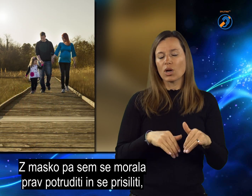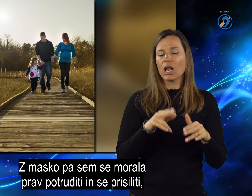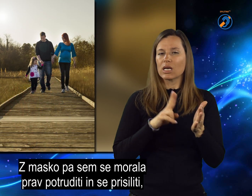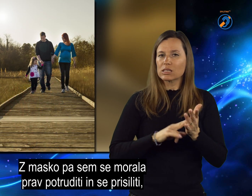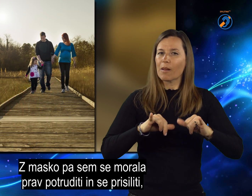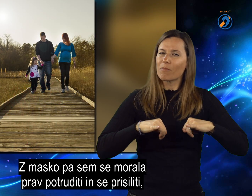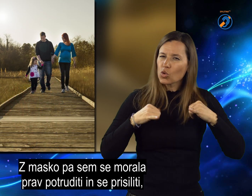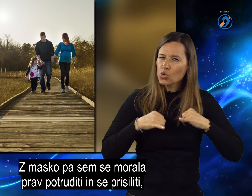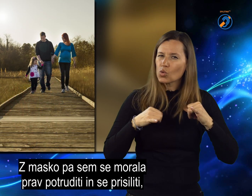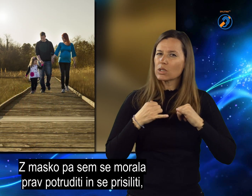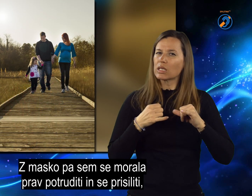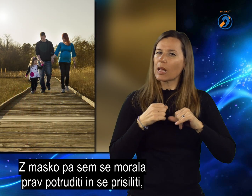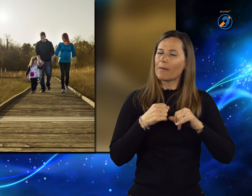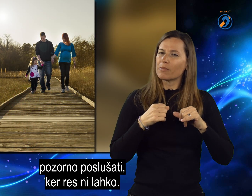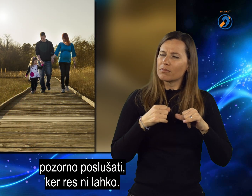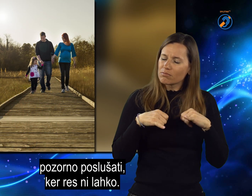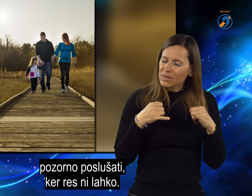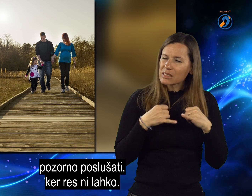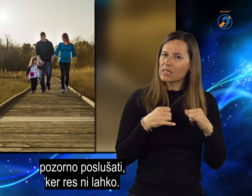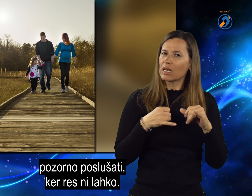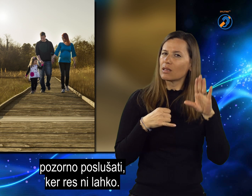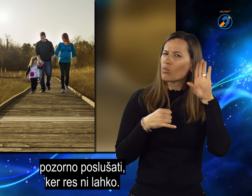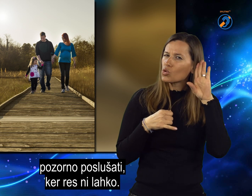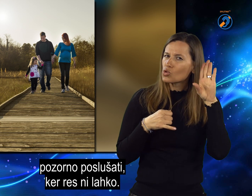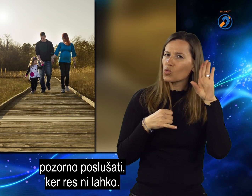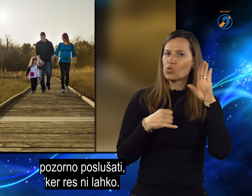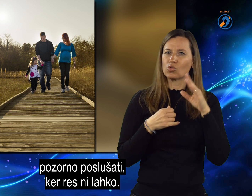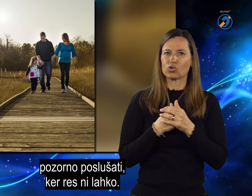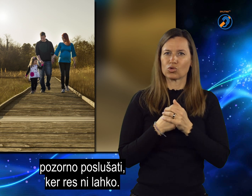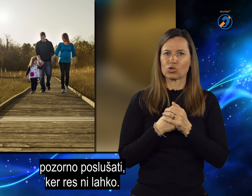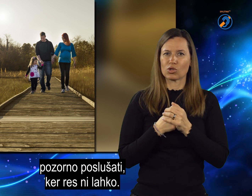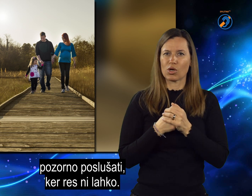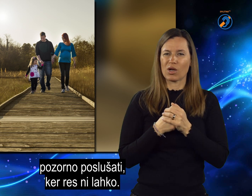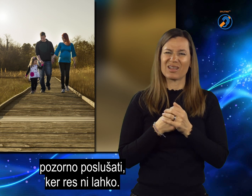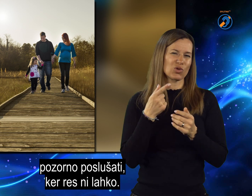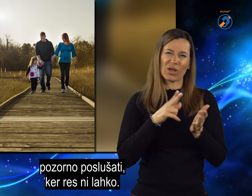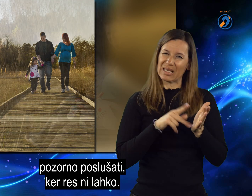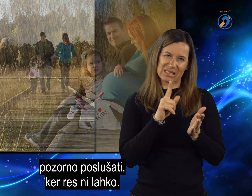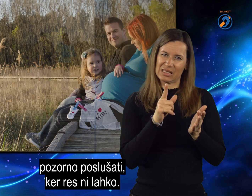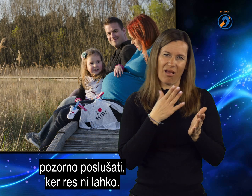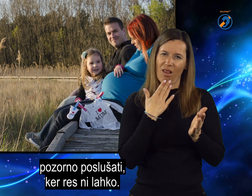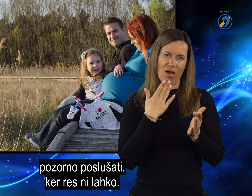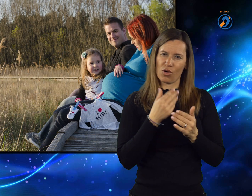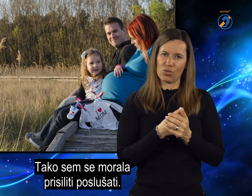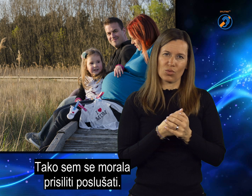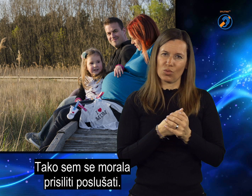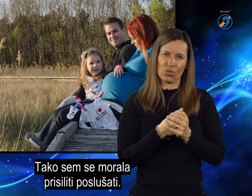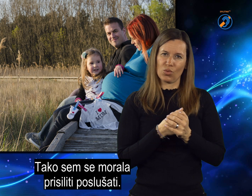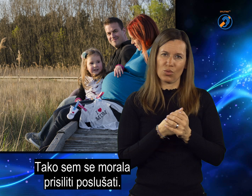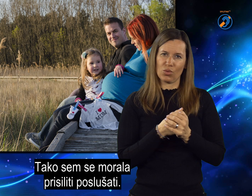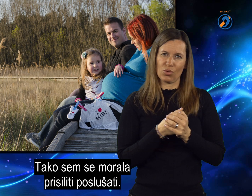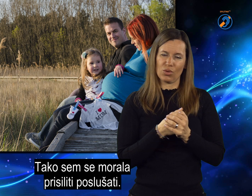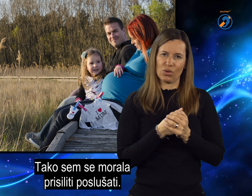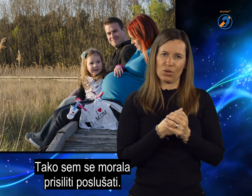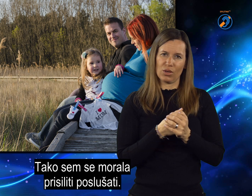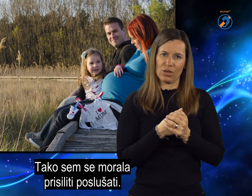prav potruditi in se prisiliti, pozorno poslušati, ker to mi res ni lahko.